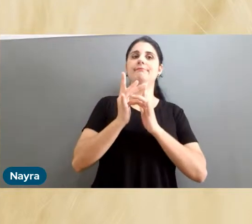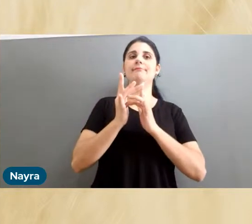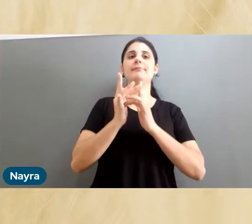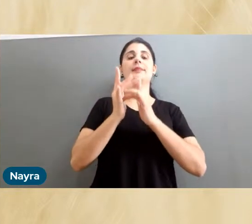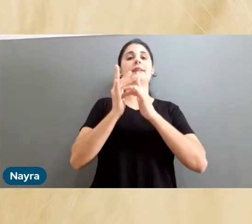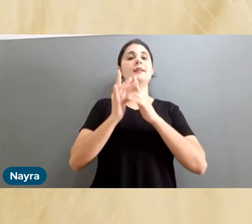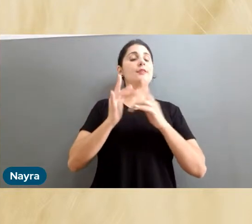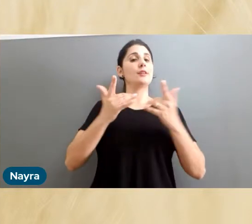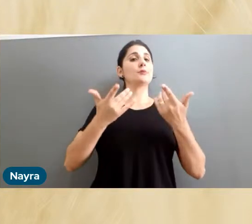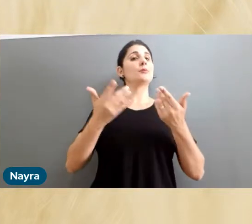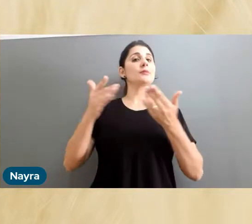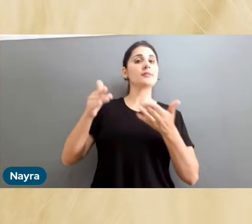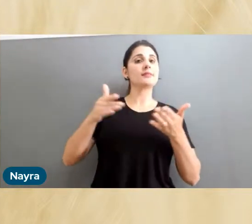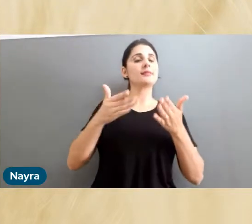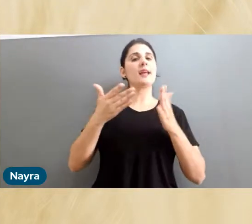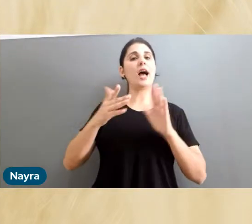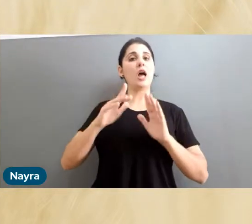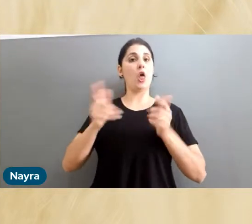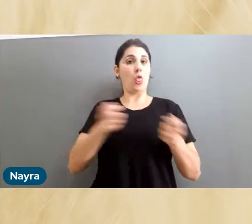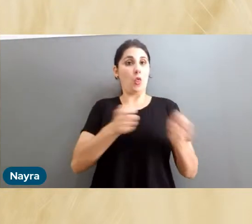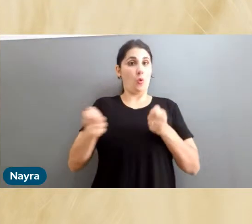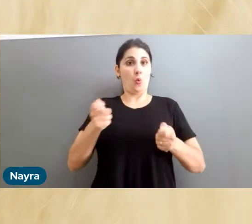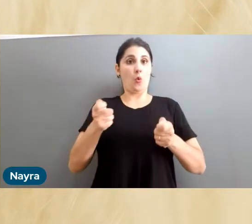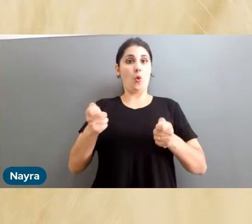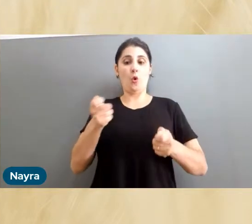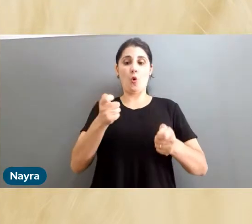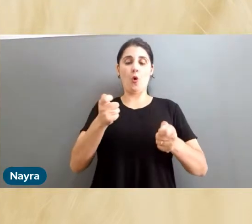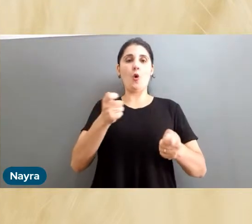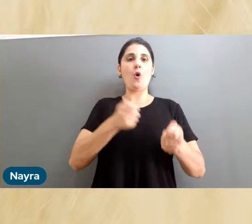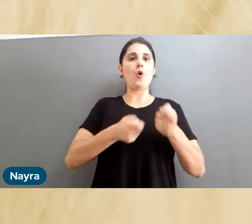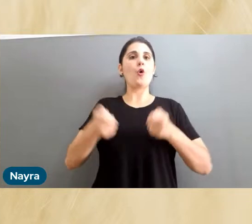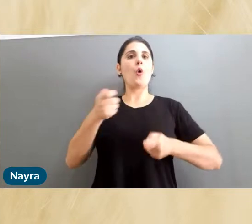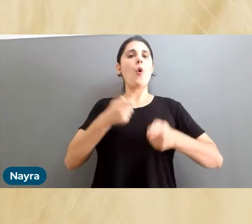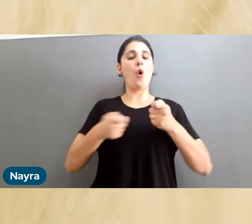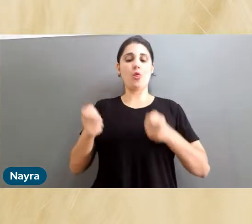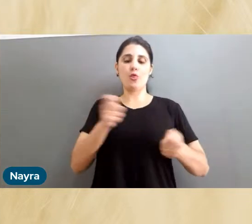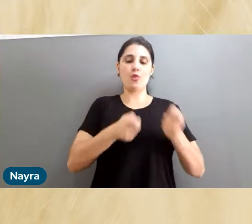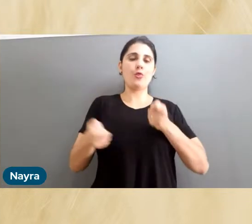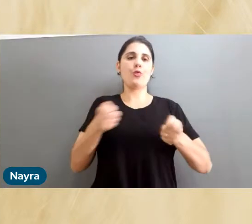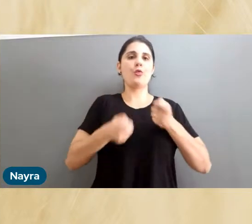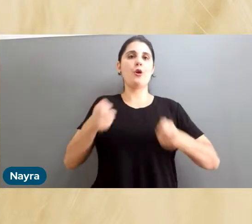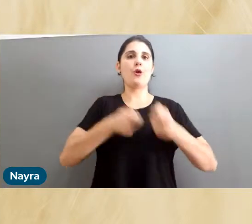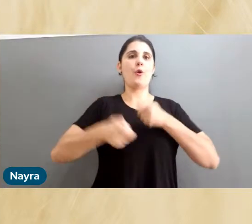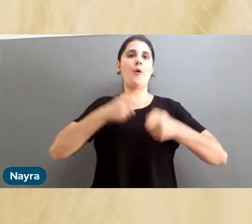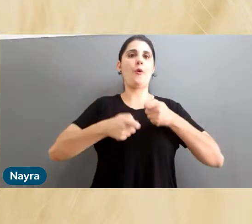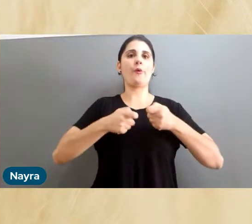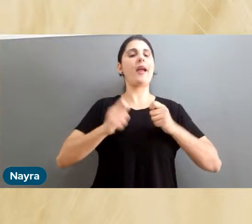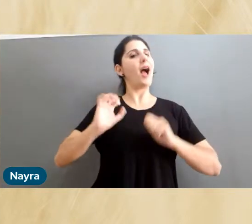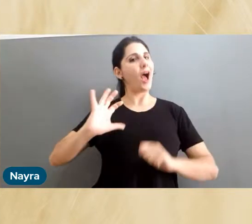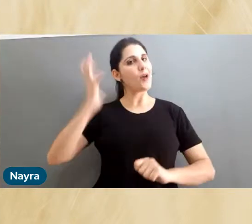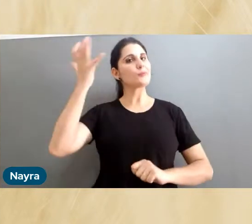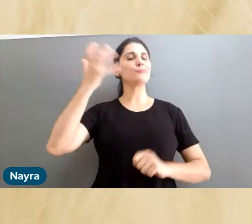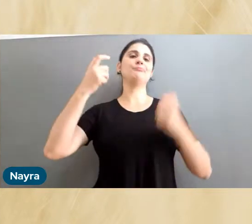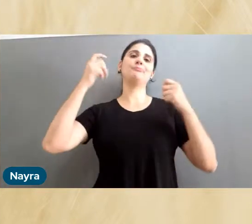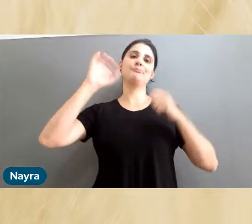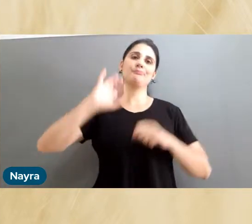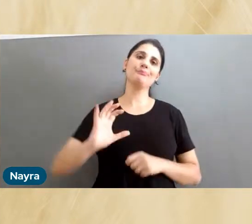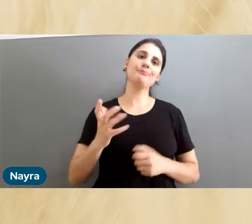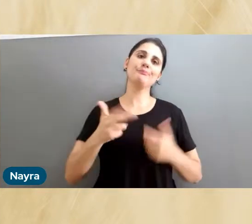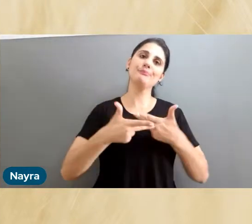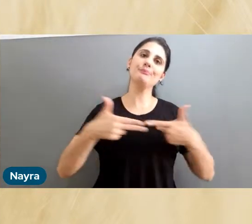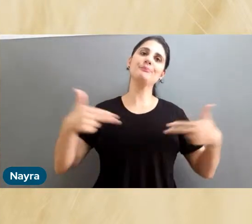nós temos condições de ter certeza que as coisas vão acontecer. Acontece que